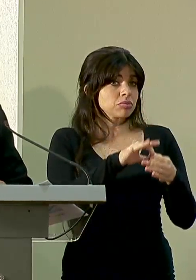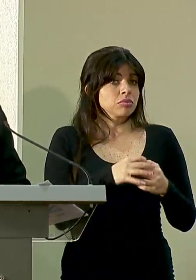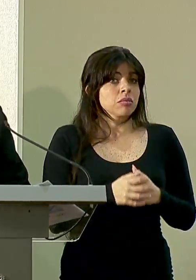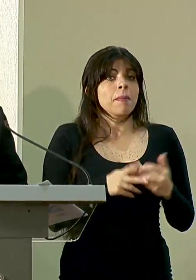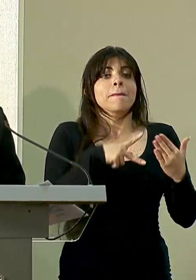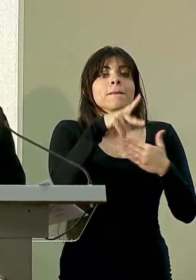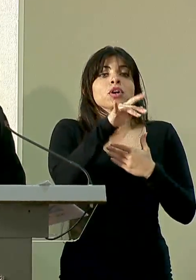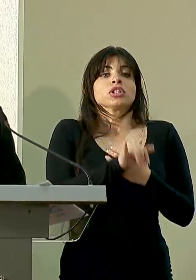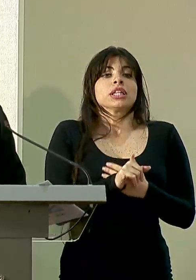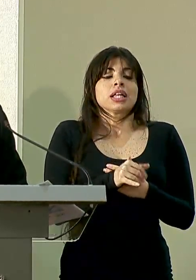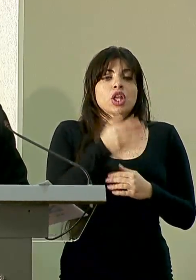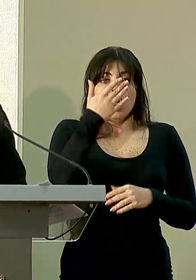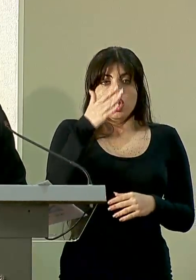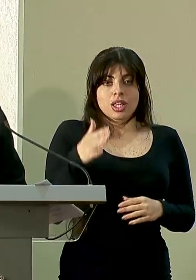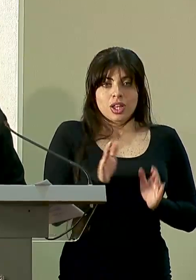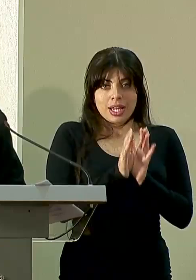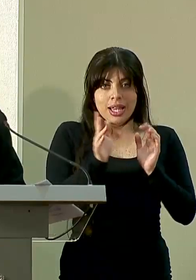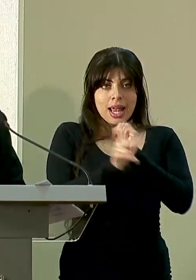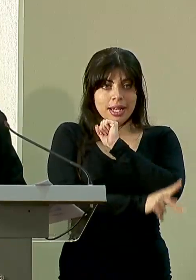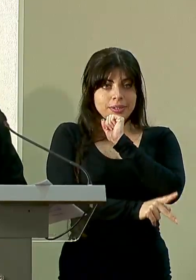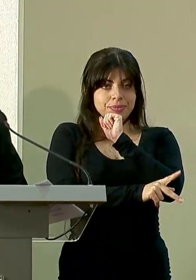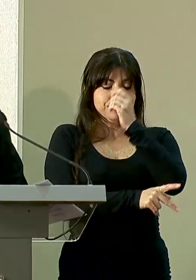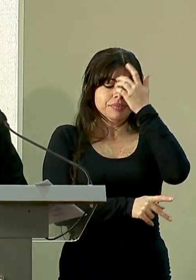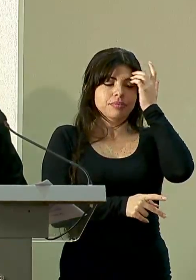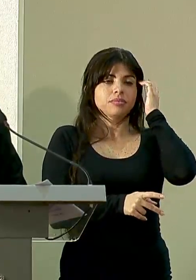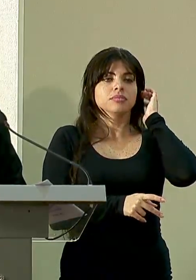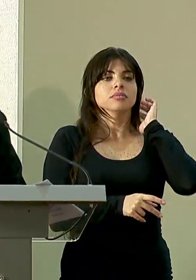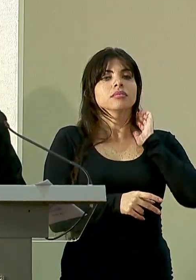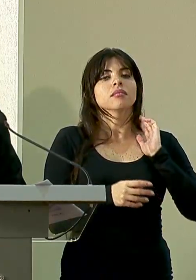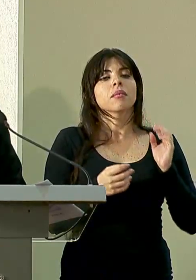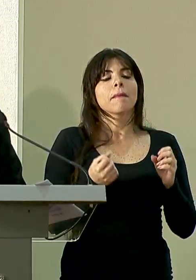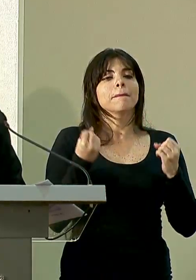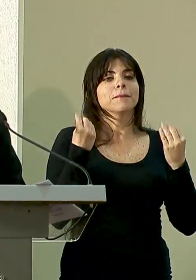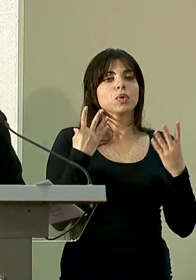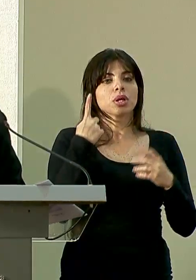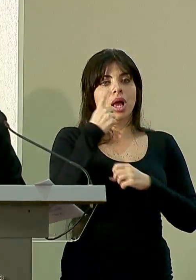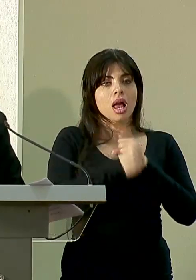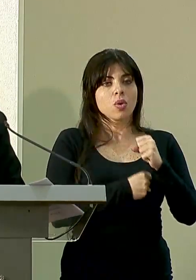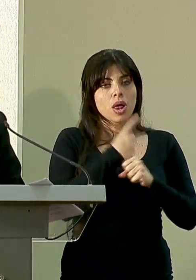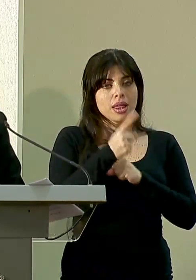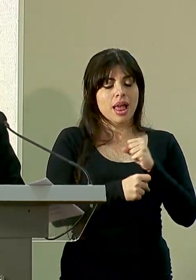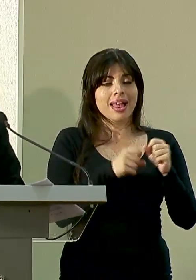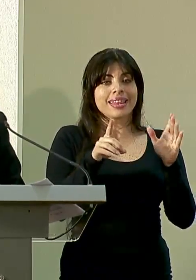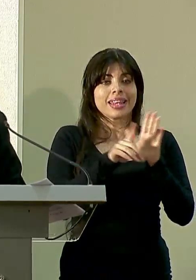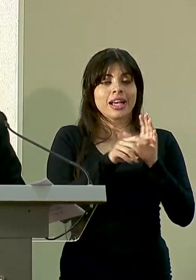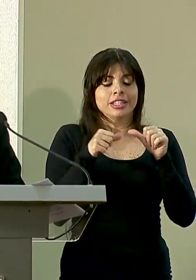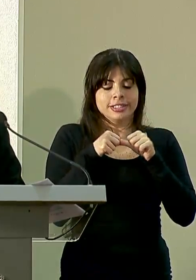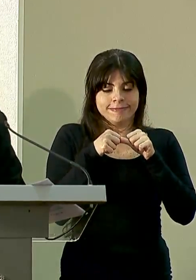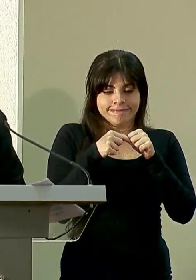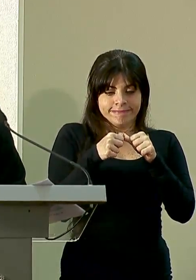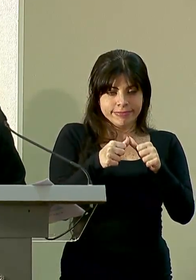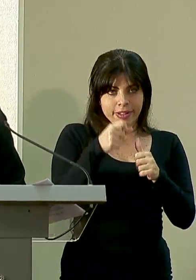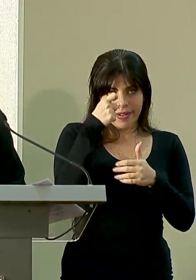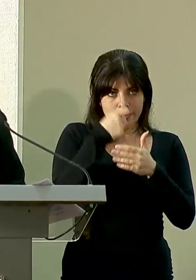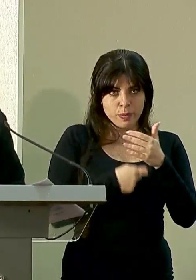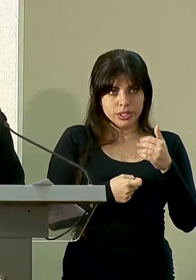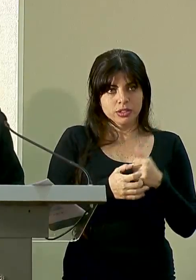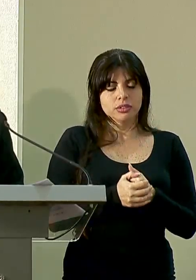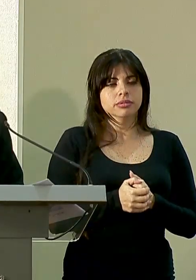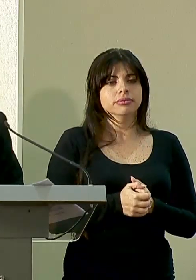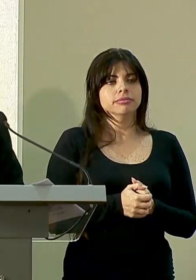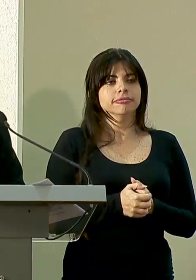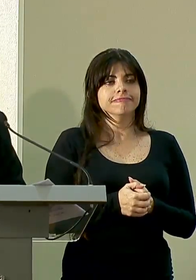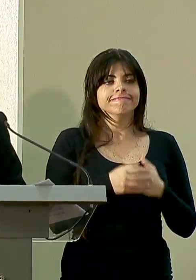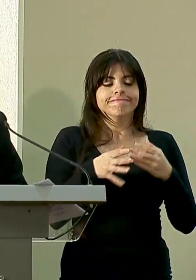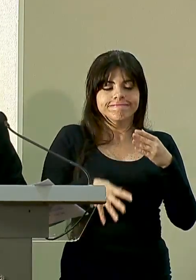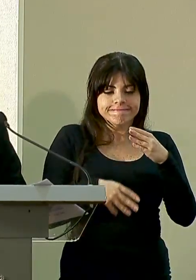el proyecto de la Contraloría General de la República de plurianualidad y el derecho a la sostenibilidad fiscal.